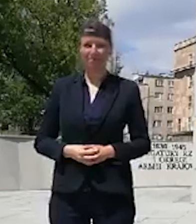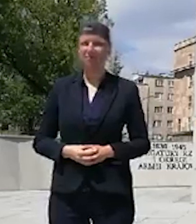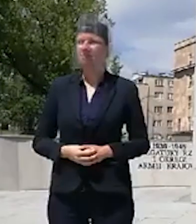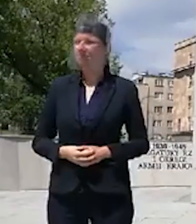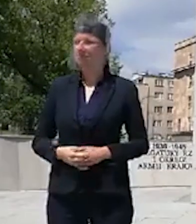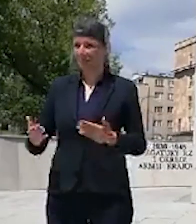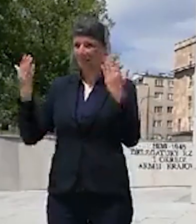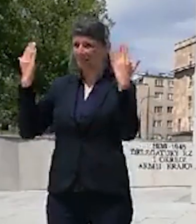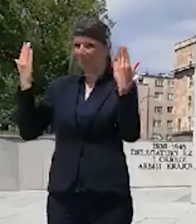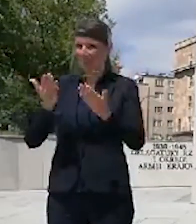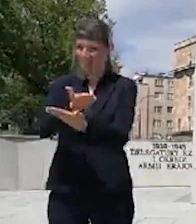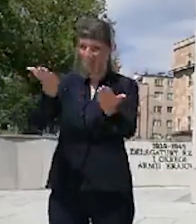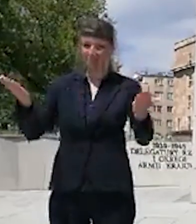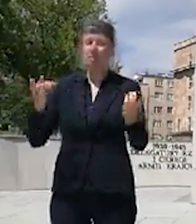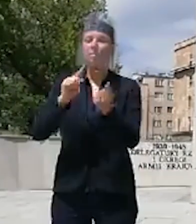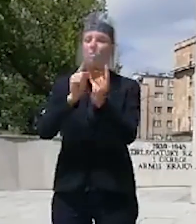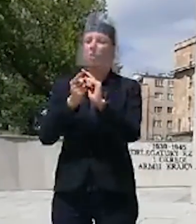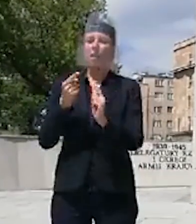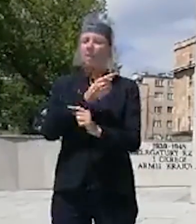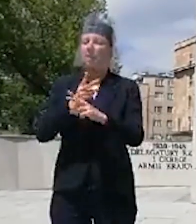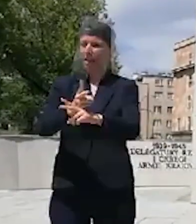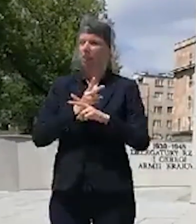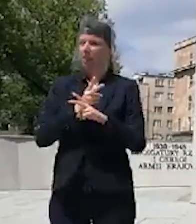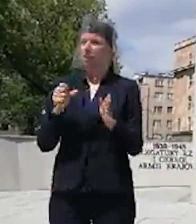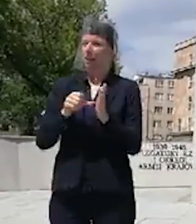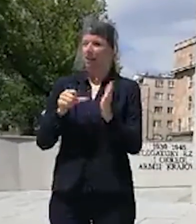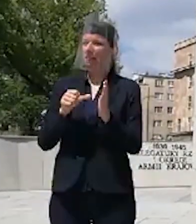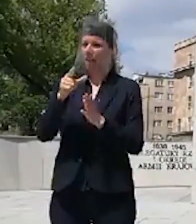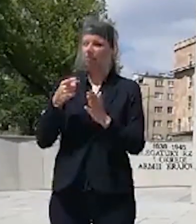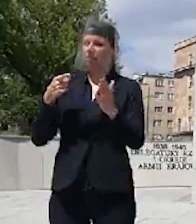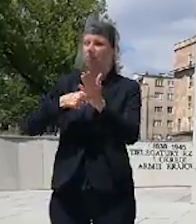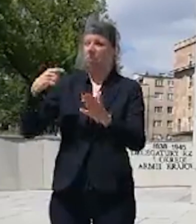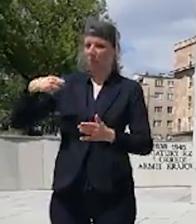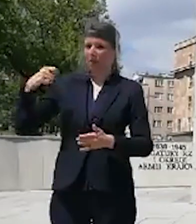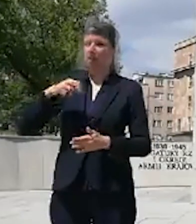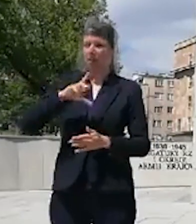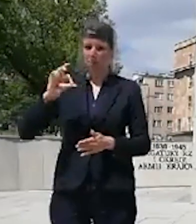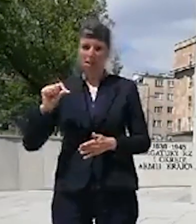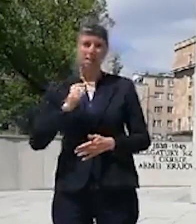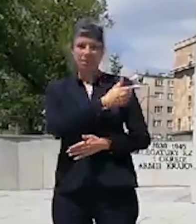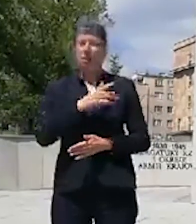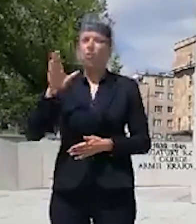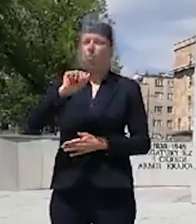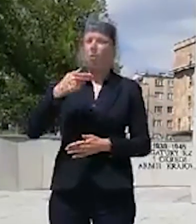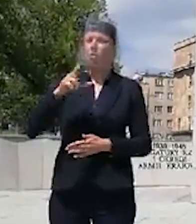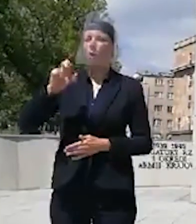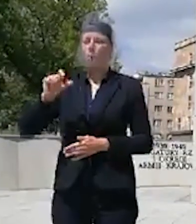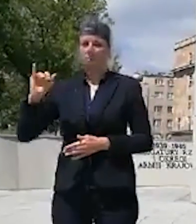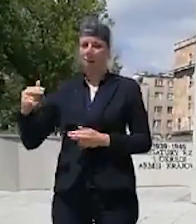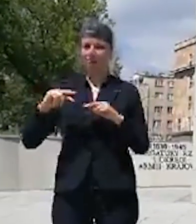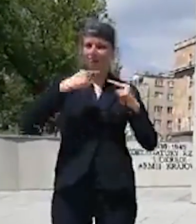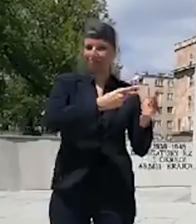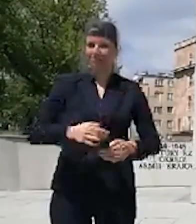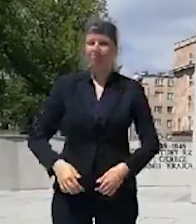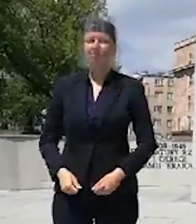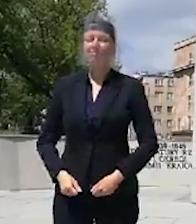Witam Państwa na spotkaniu z niezależnym kandydatem na prezydenta Rzeczypospolitej, Szymonem Hołownią. Oddaję głos Szymonowi. Dzień dobry. Jak zwykle